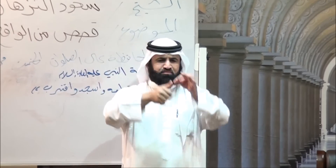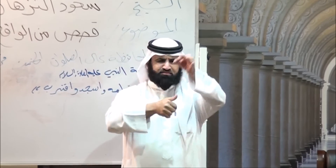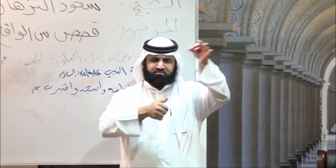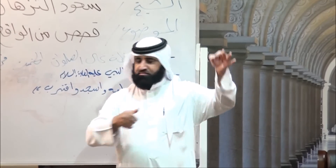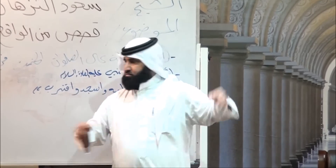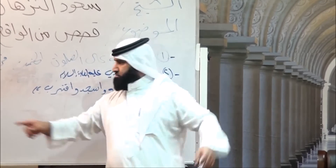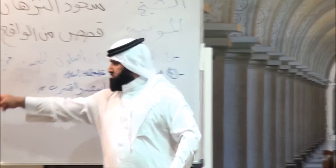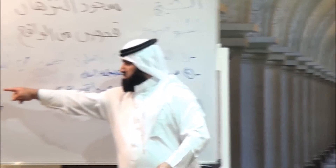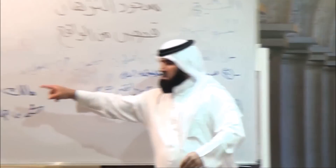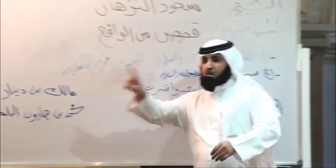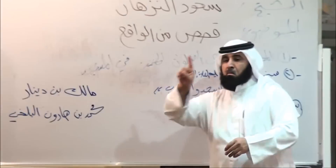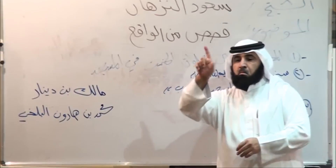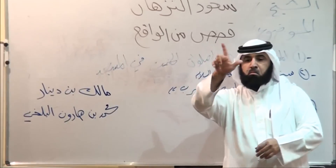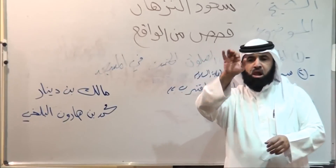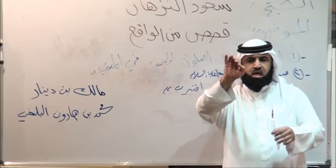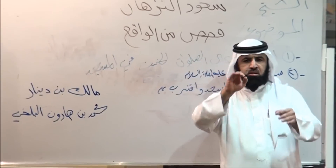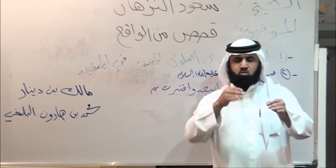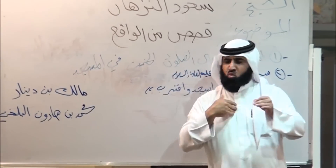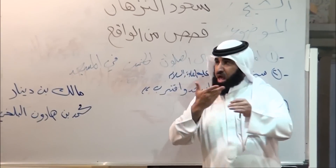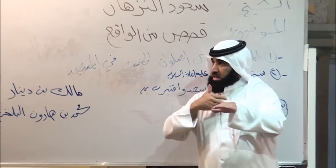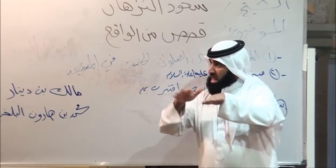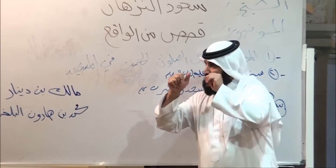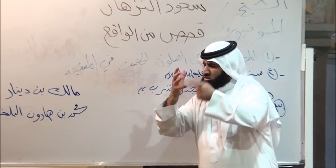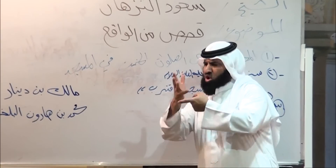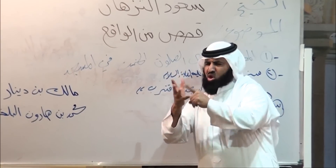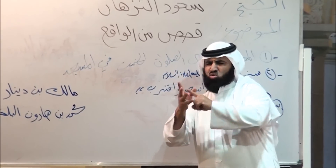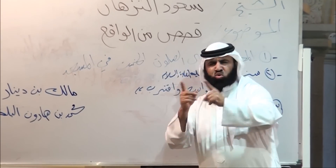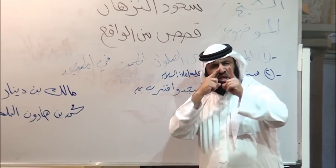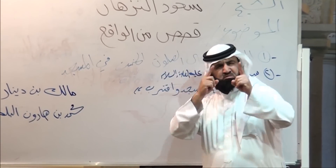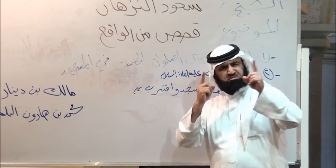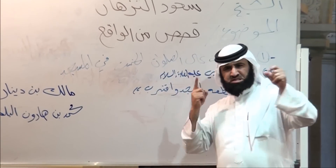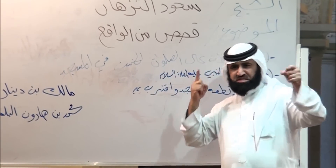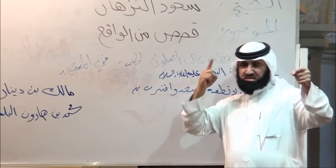فلما وصل إلى بلخ